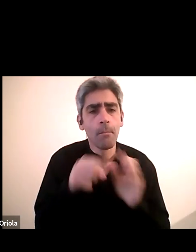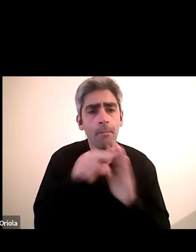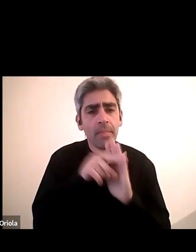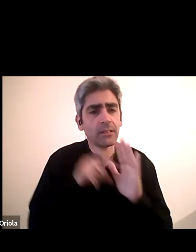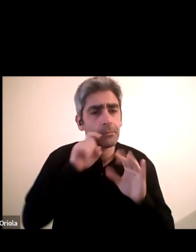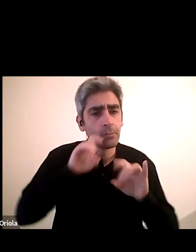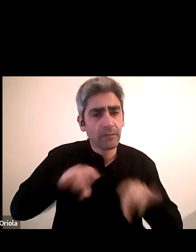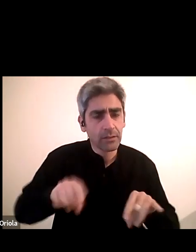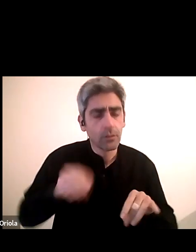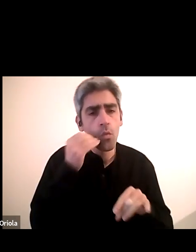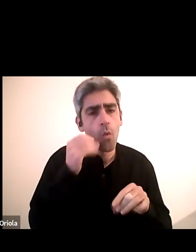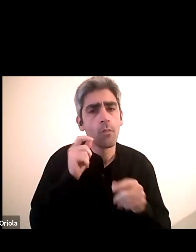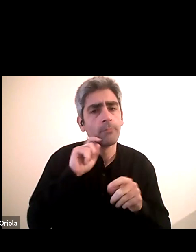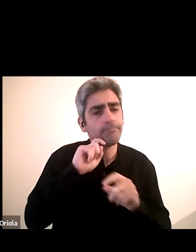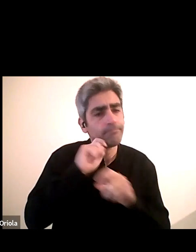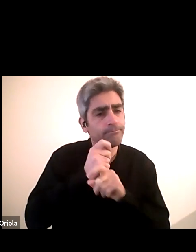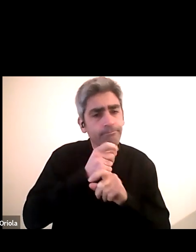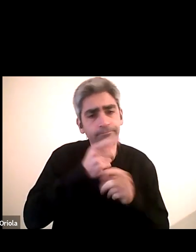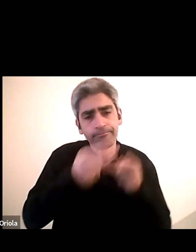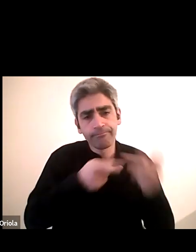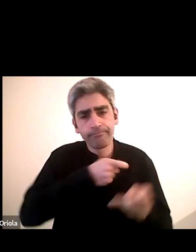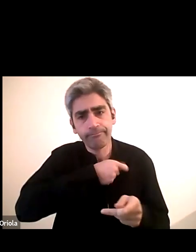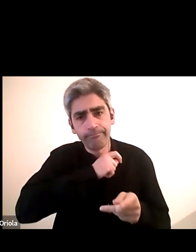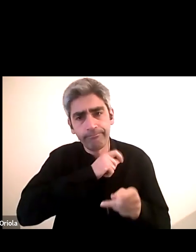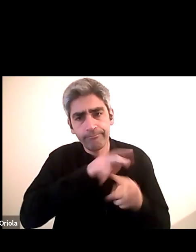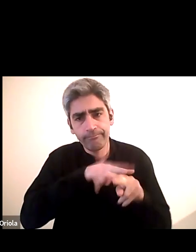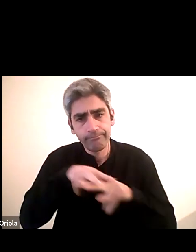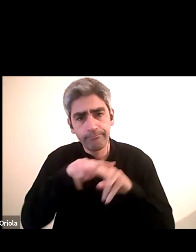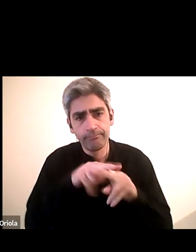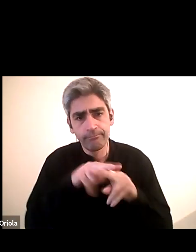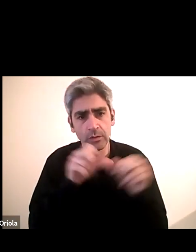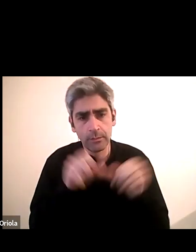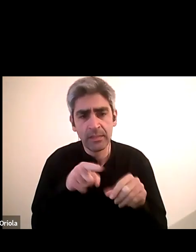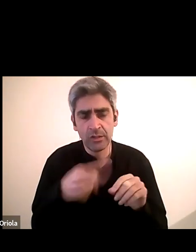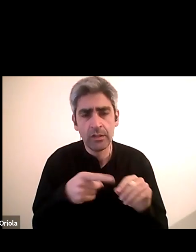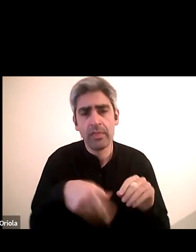prevenção e como é que se audita o sistema. Isto existe desde 1991.